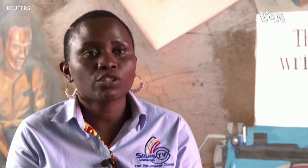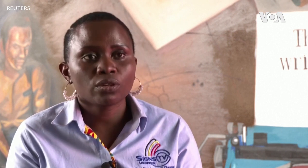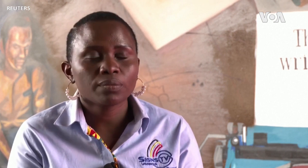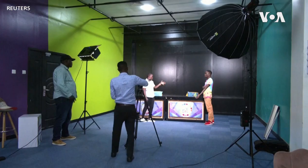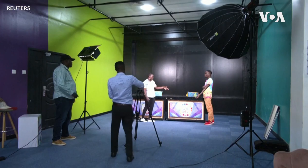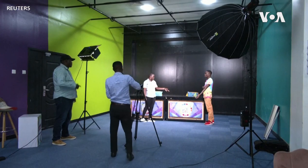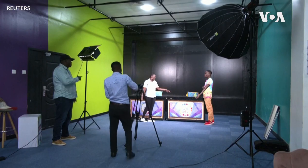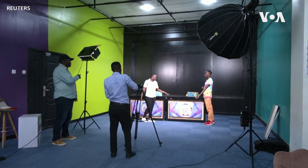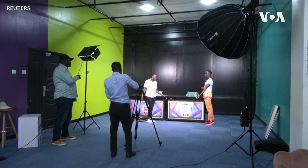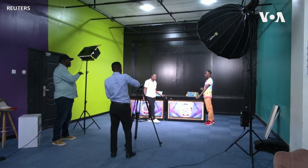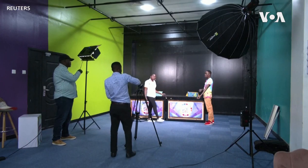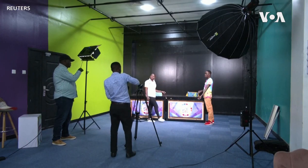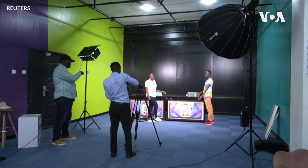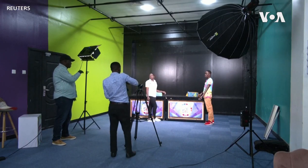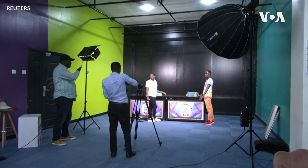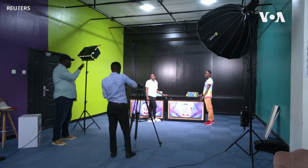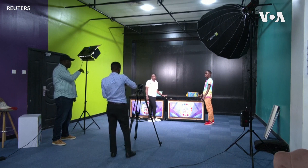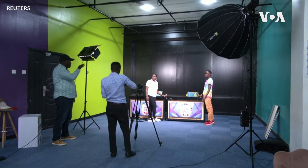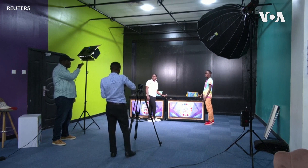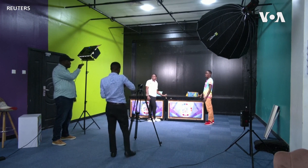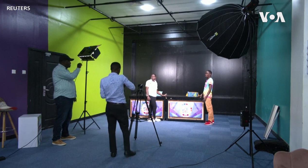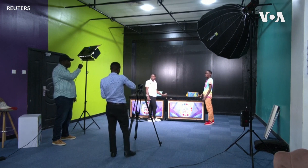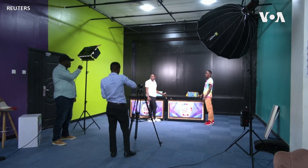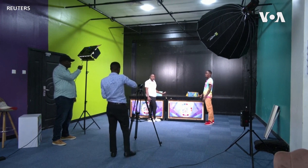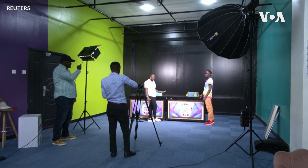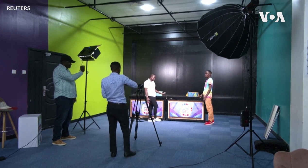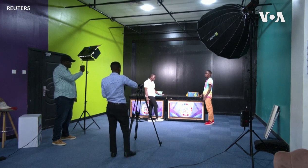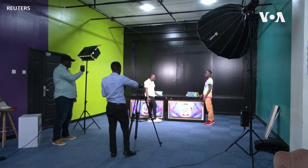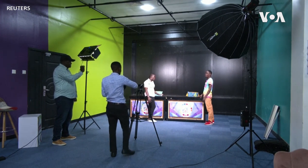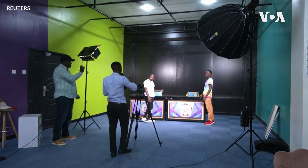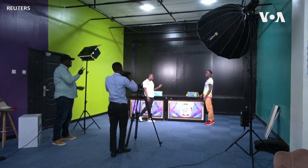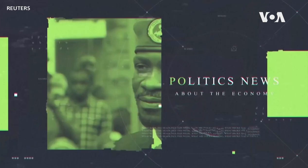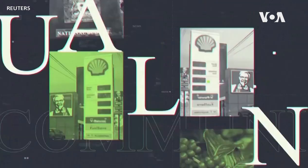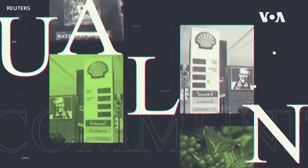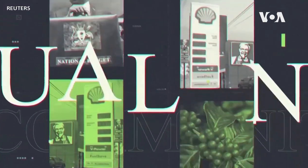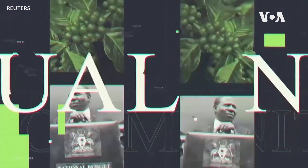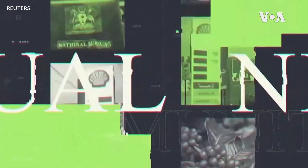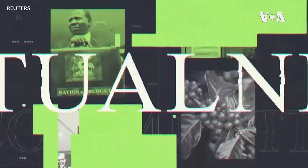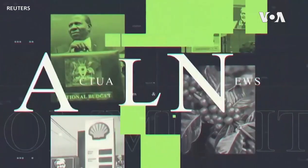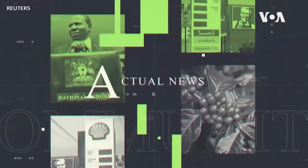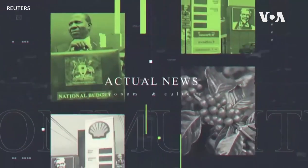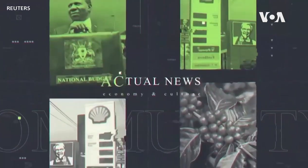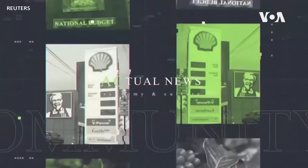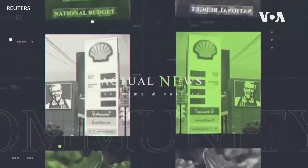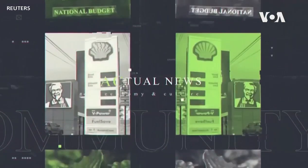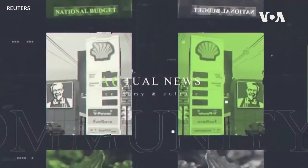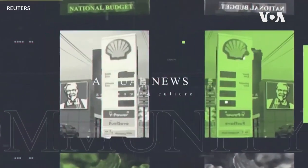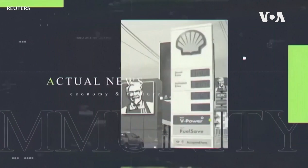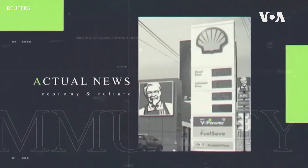Dans une émission typique de Science TV Uganda, les nouvelles sont lues par deux présentateurs sourds et traduites simultanément par